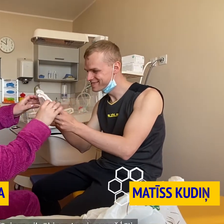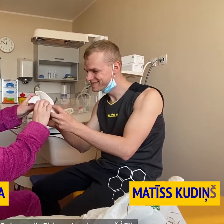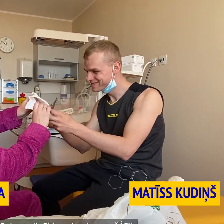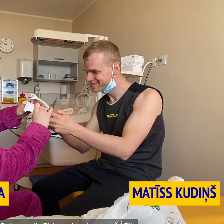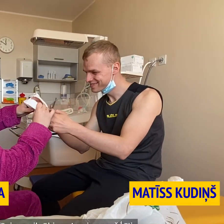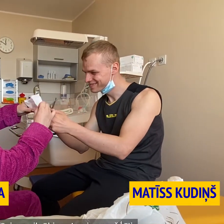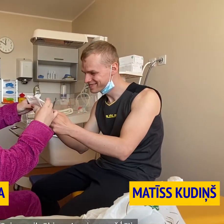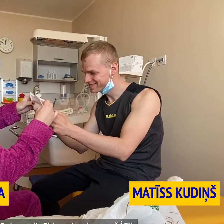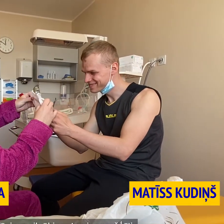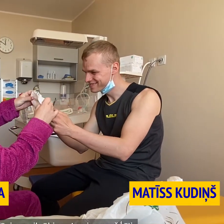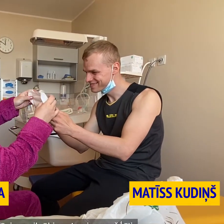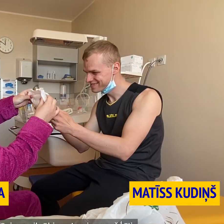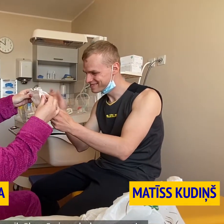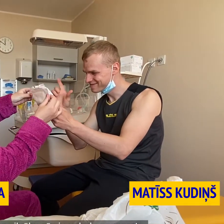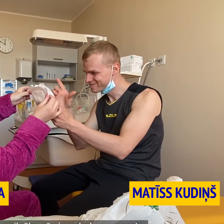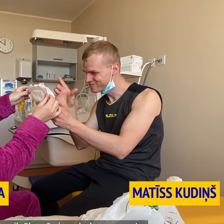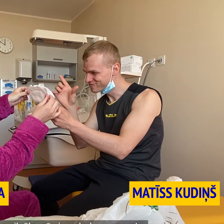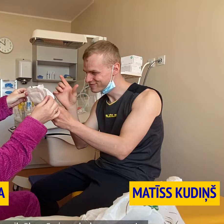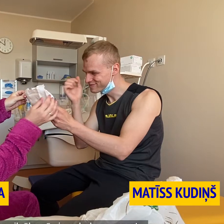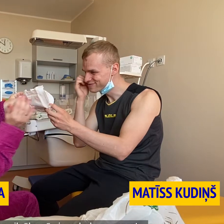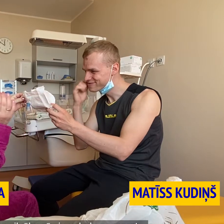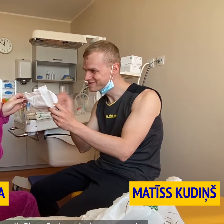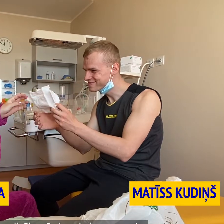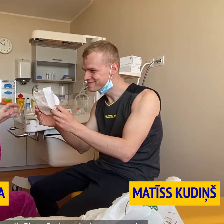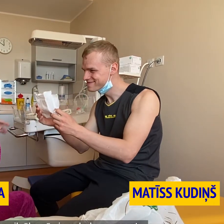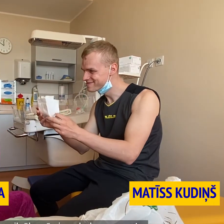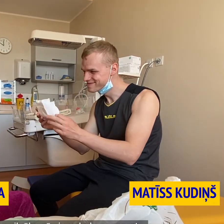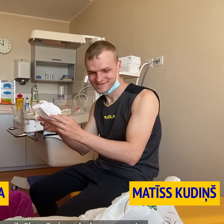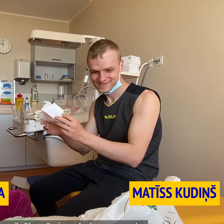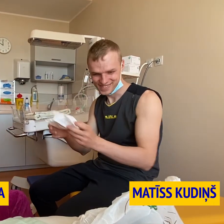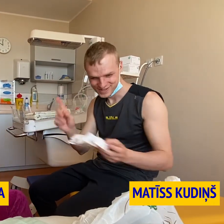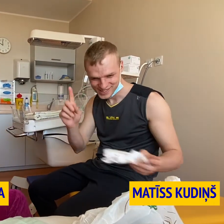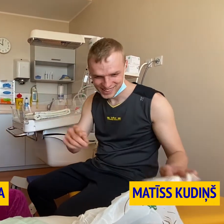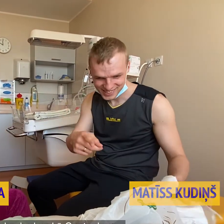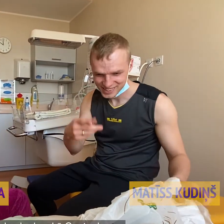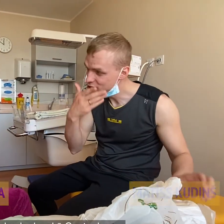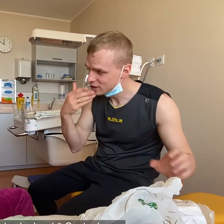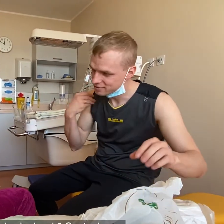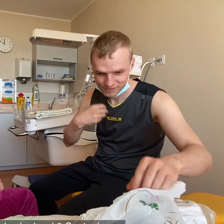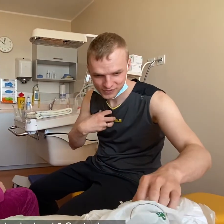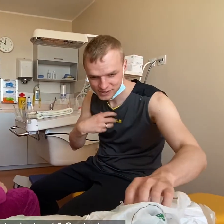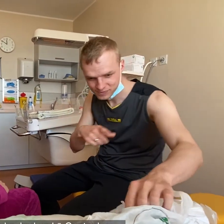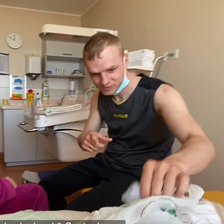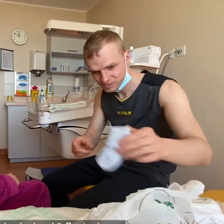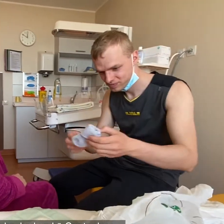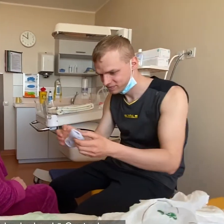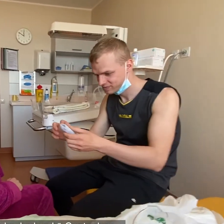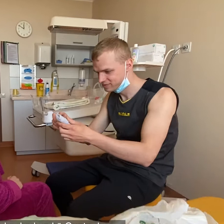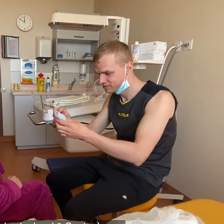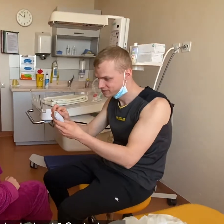Nedzirdīgiem cilvēkiem tas ir sarežģīti, jo vairums cilvēku zīmju valodu nesaprot. Tas, ko, kad un kā Gunta dara,